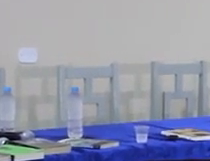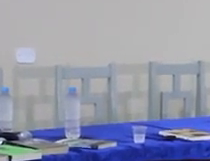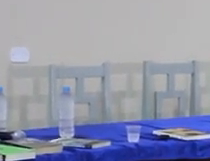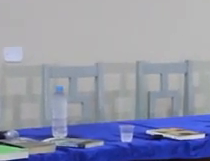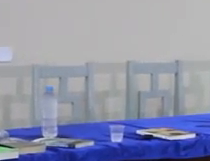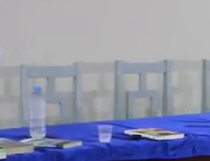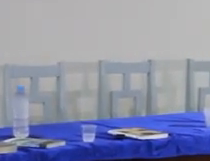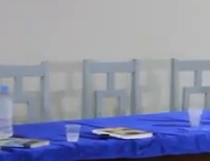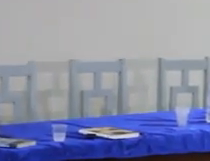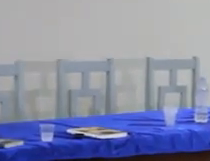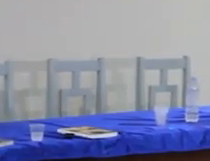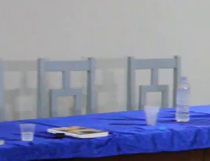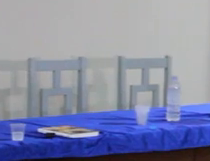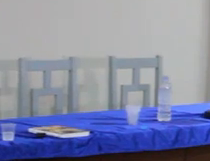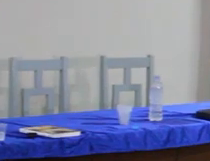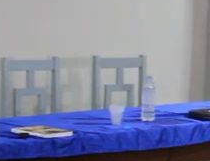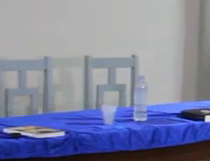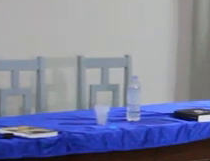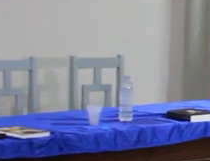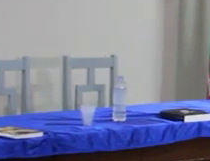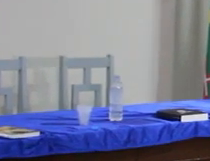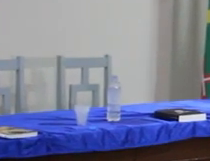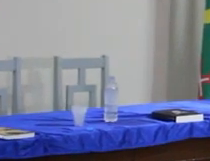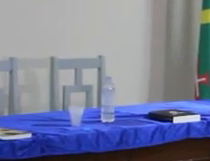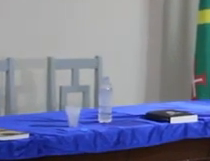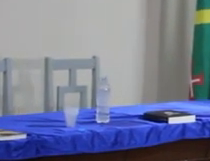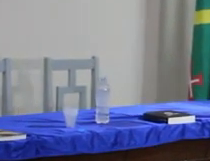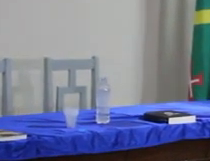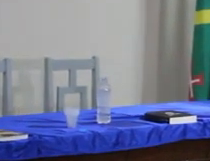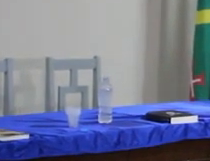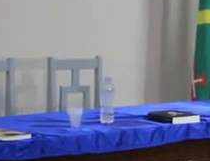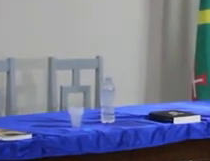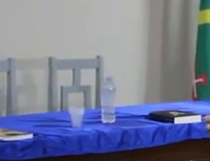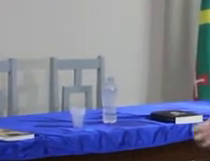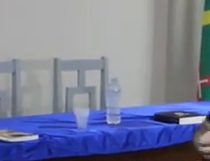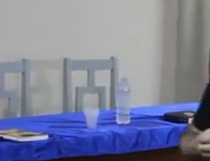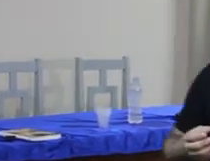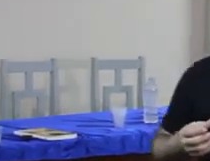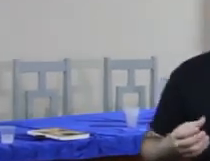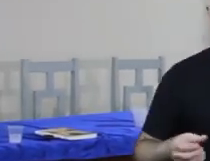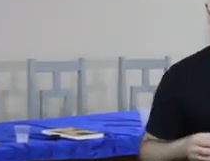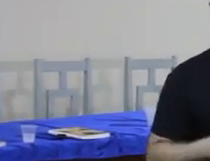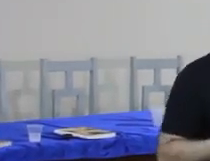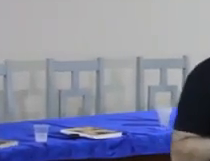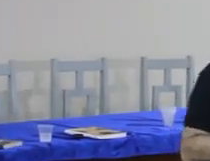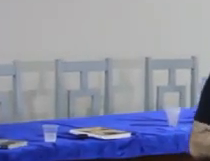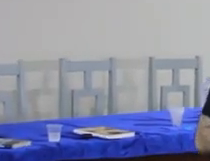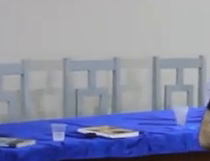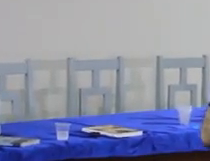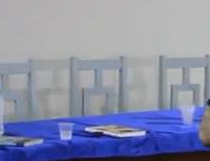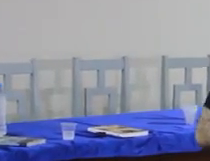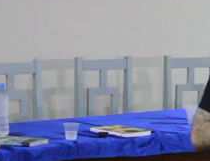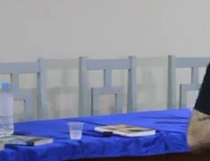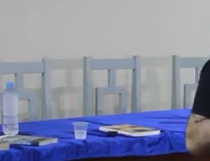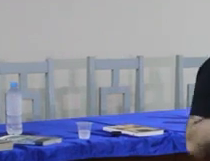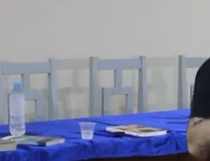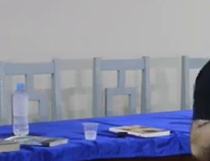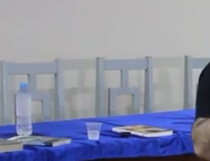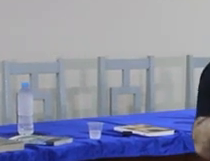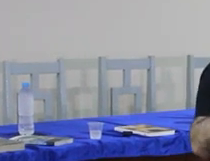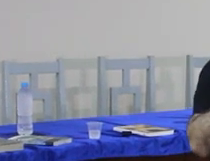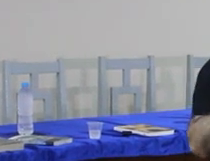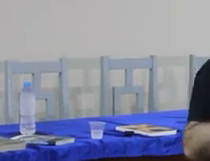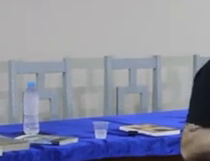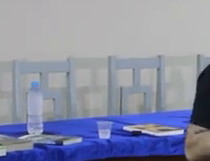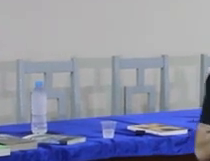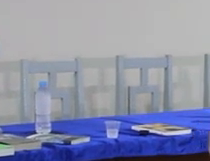houve uma adesão, uma sinergia, e o resultado foi espetacular. Então, por